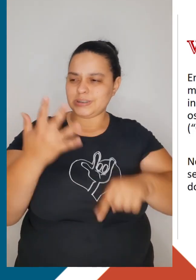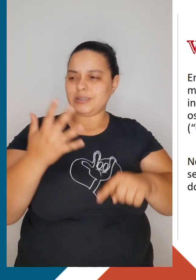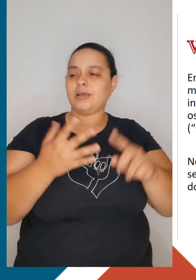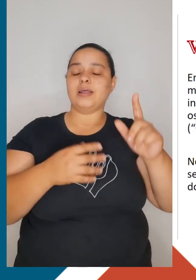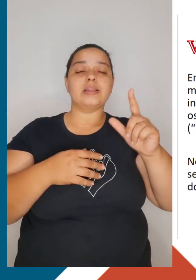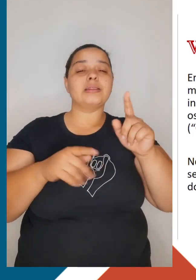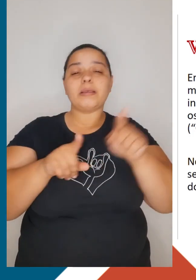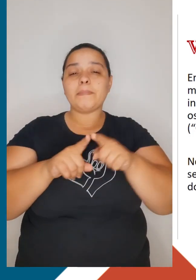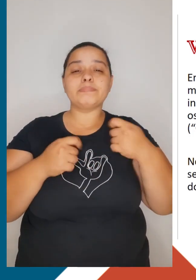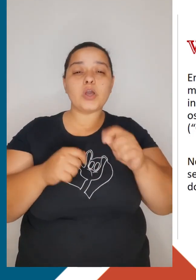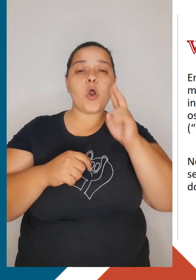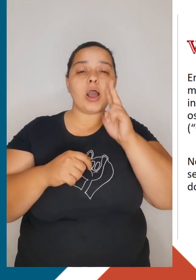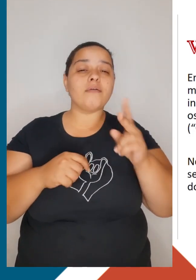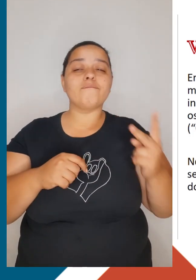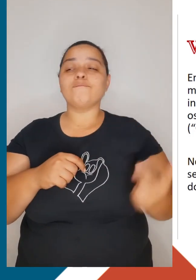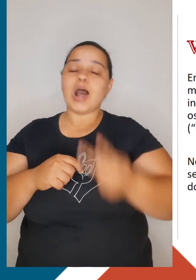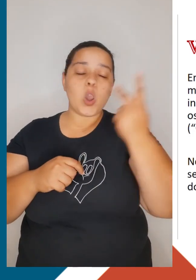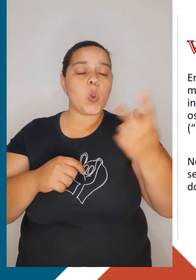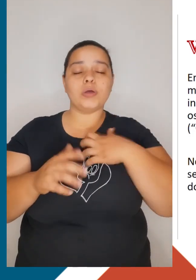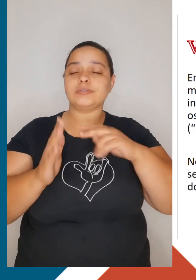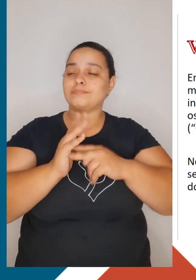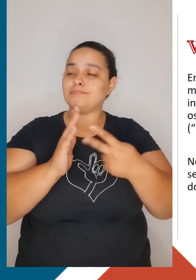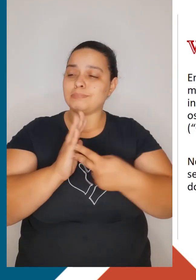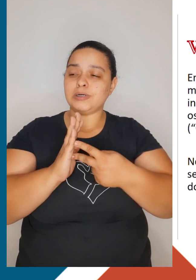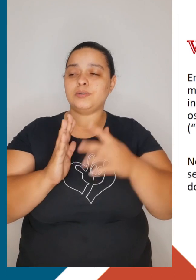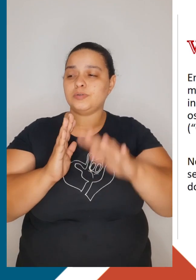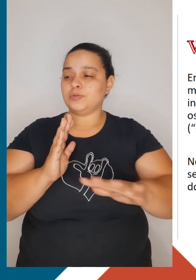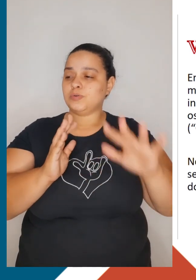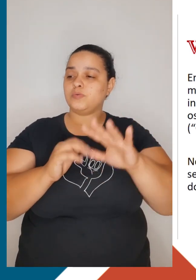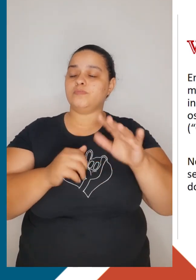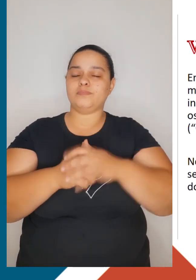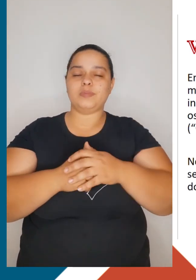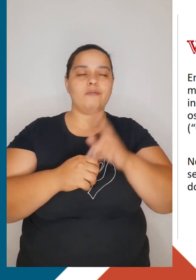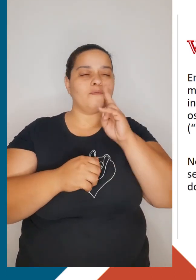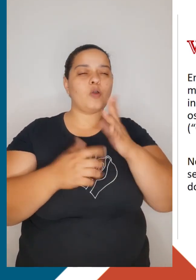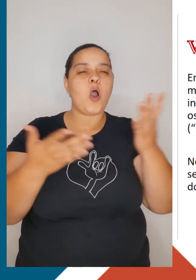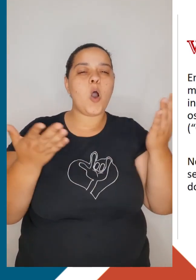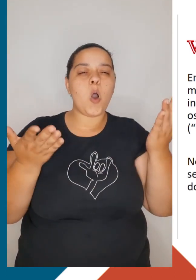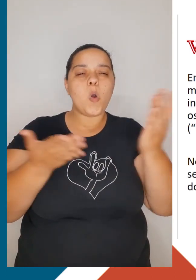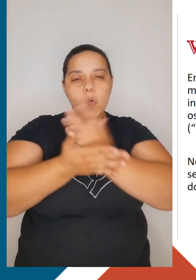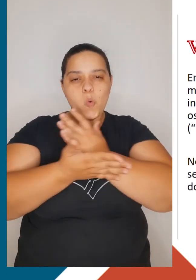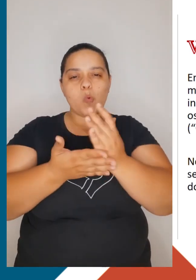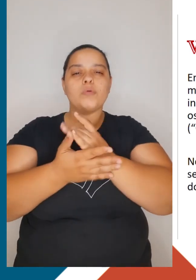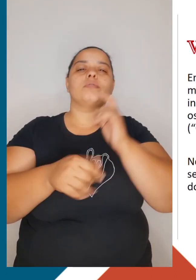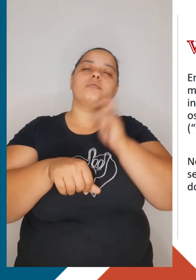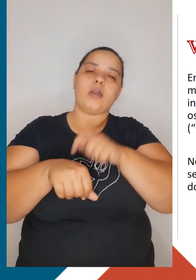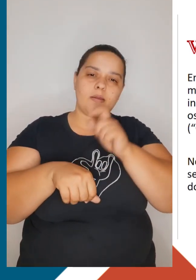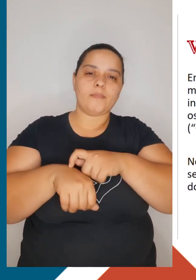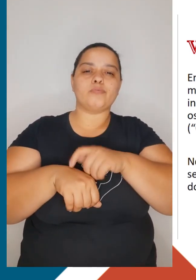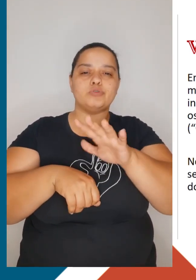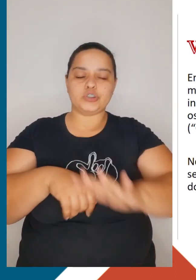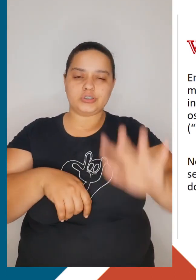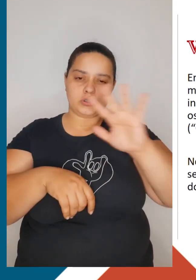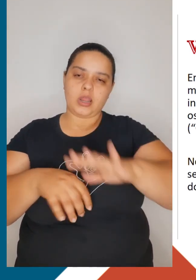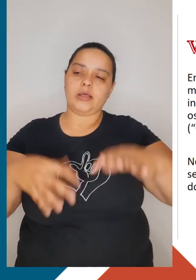ver os seus valores semânticos. Nós já vimos até aqui alguns sentidos gerais dos tempos e modos